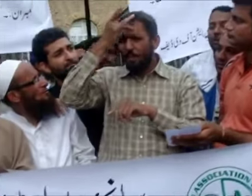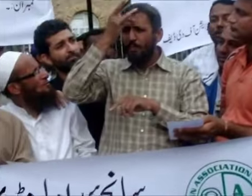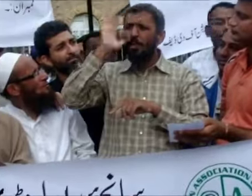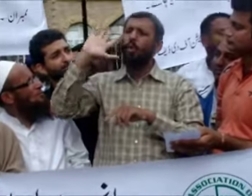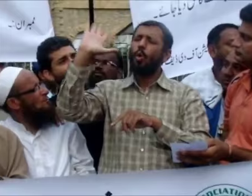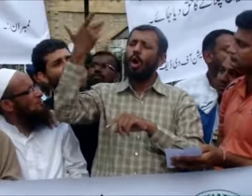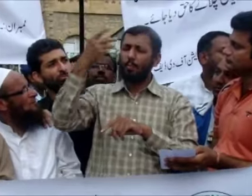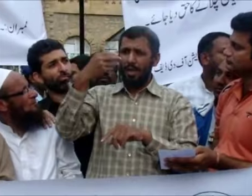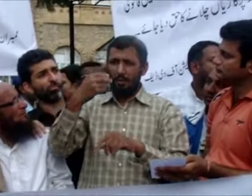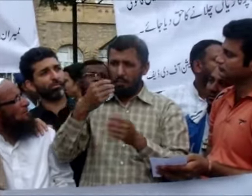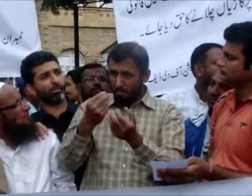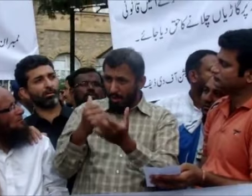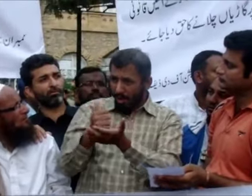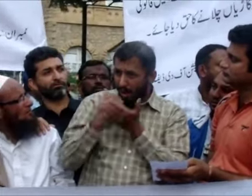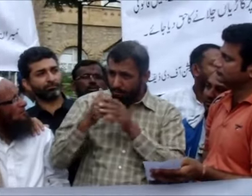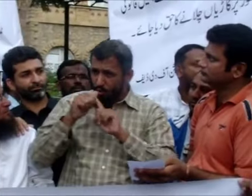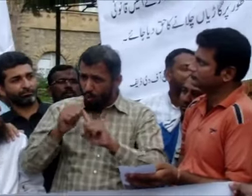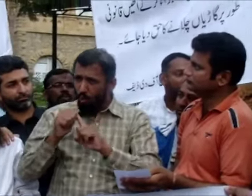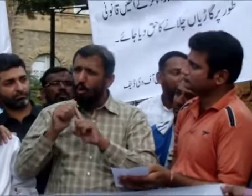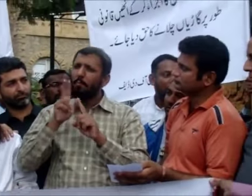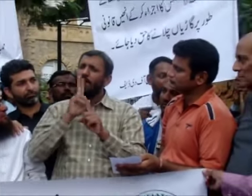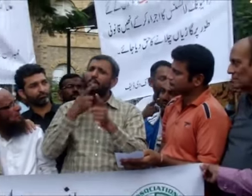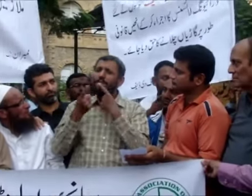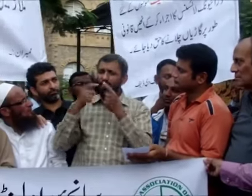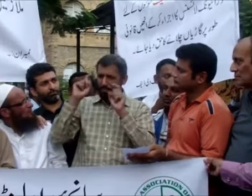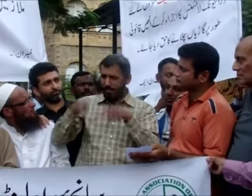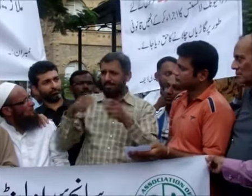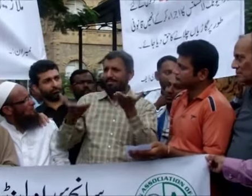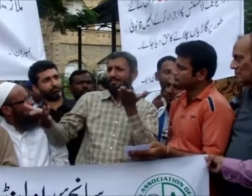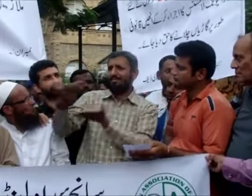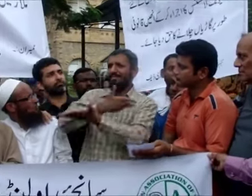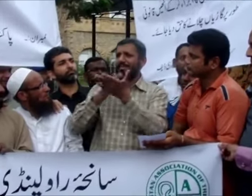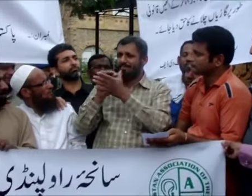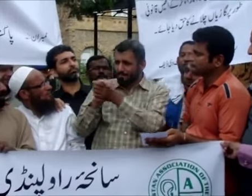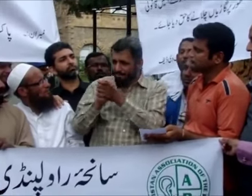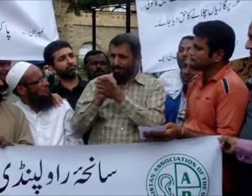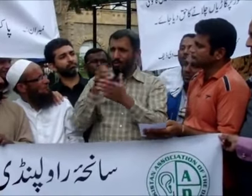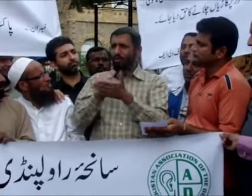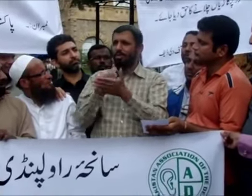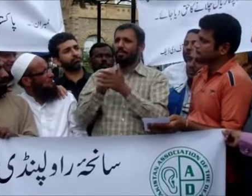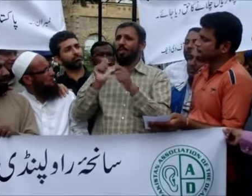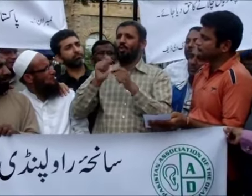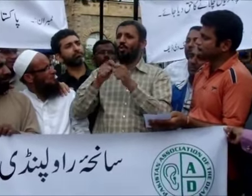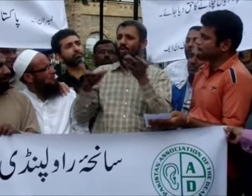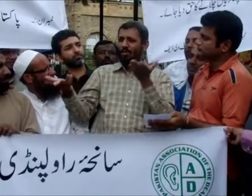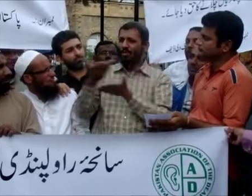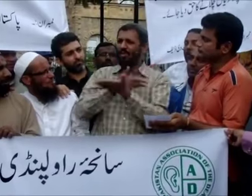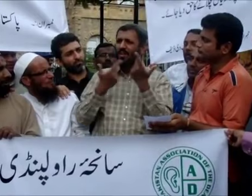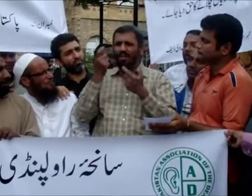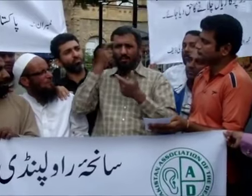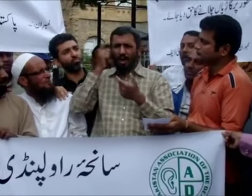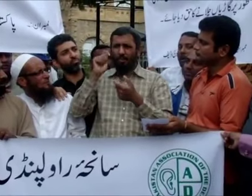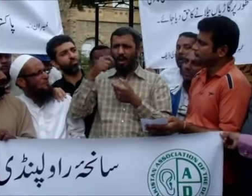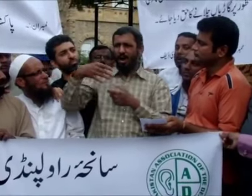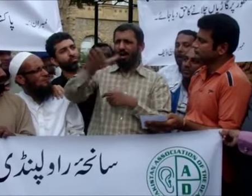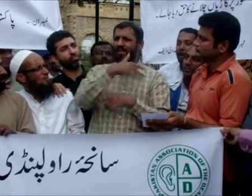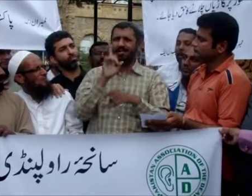एक छोटी जगह पर खड़ा होकर कहा कि यार आपका ये बादशाह जो है ये बहुत जालिम है,